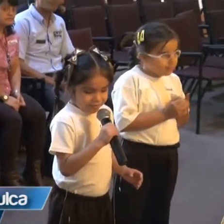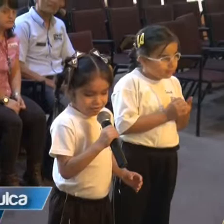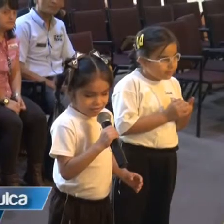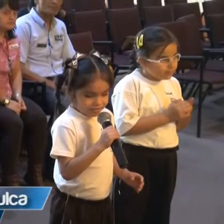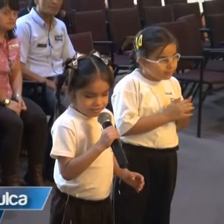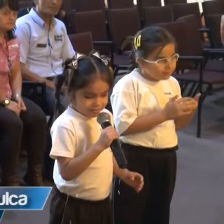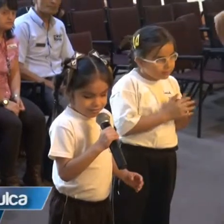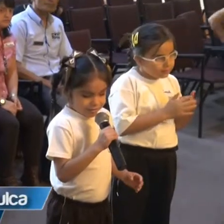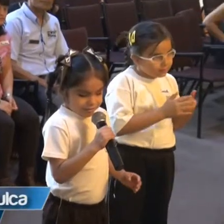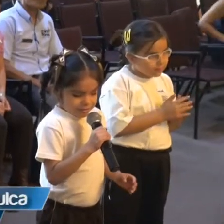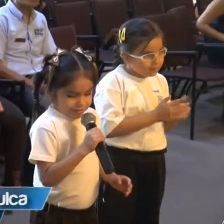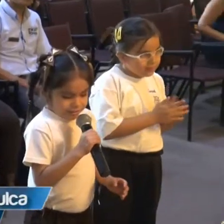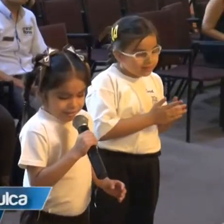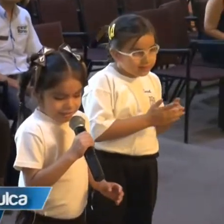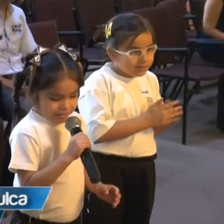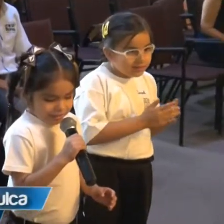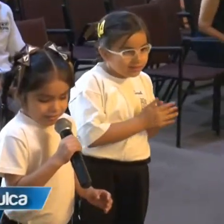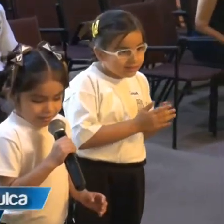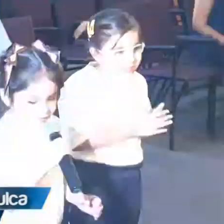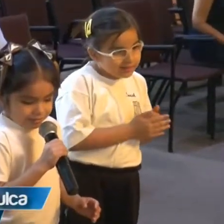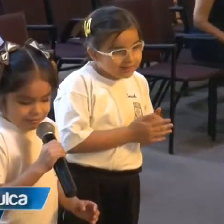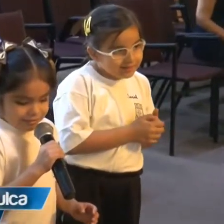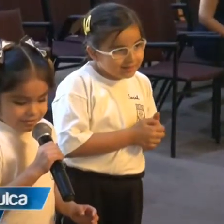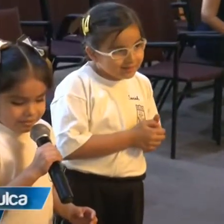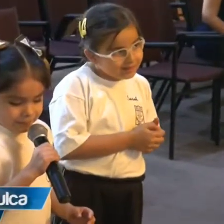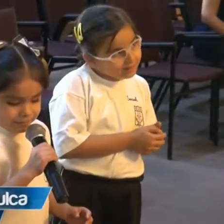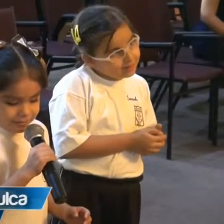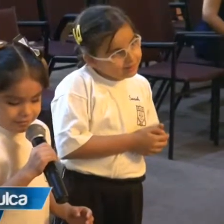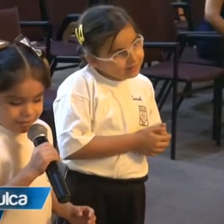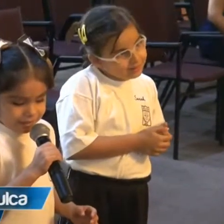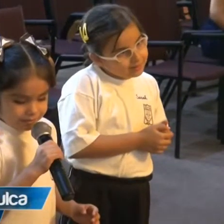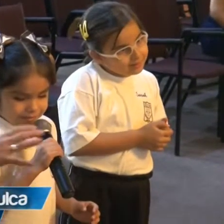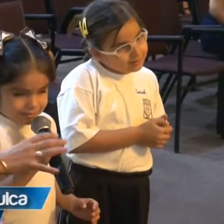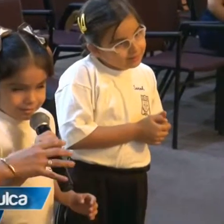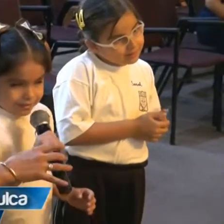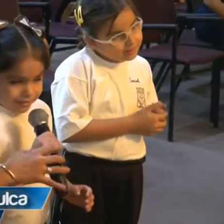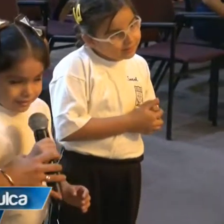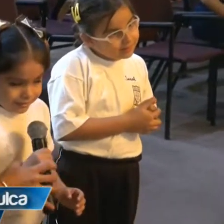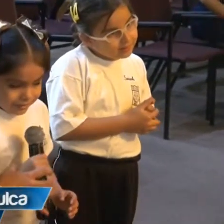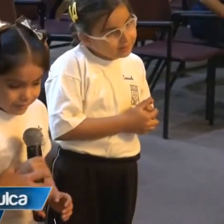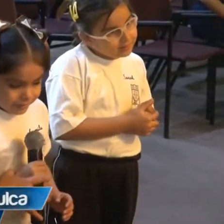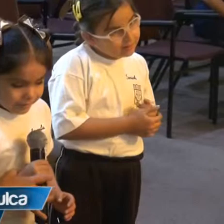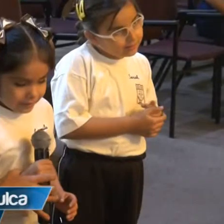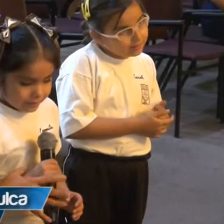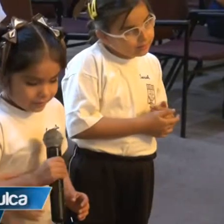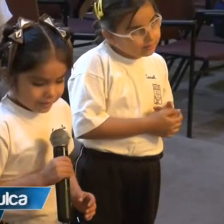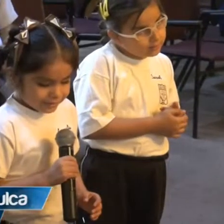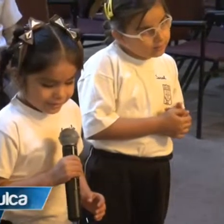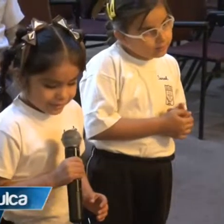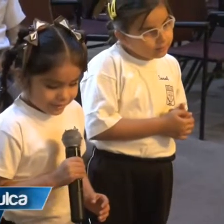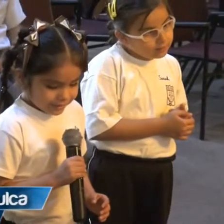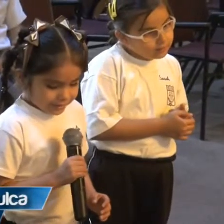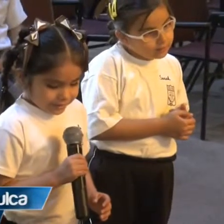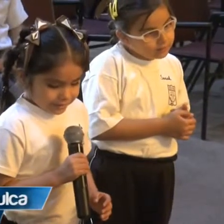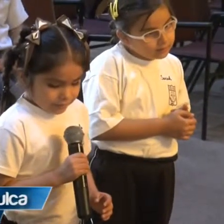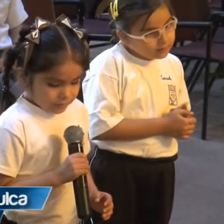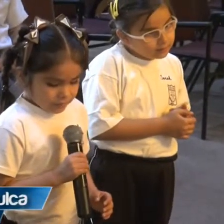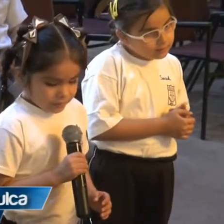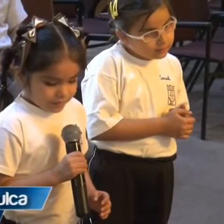niños los discapacitados deben de ponerse muy bien